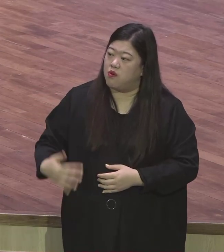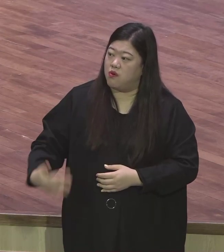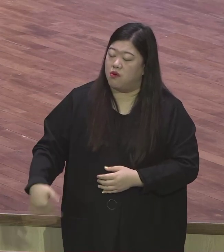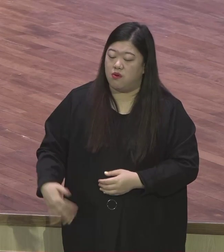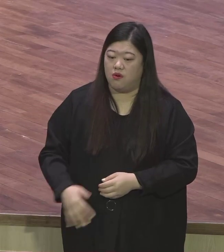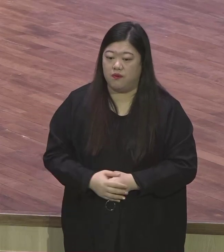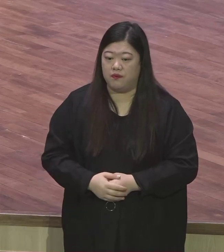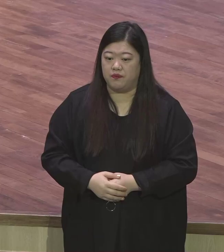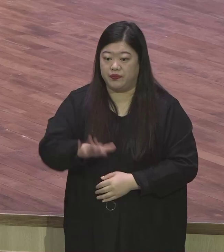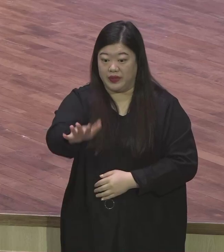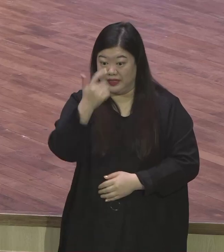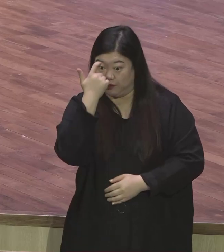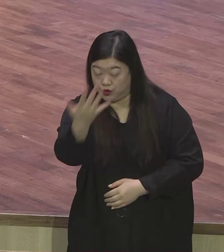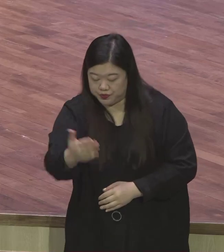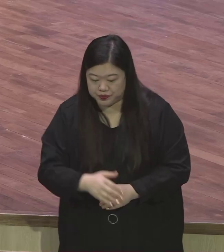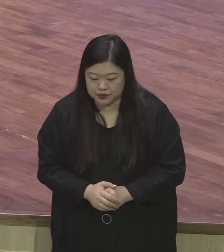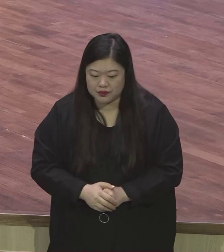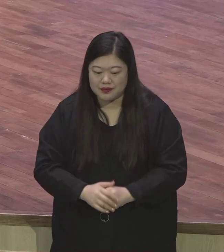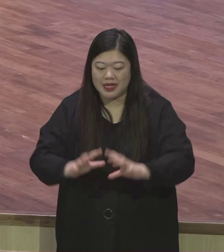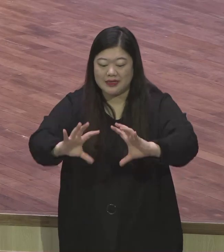생각하십니까?